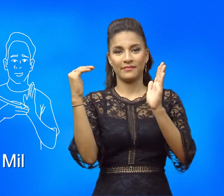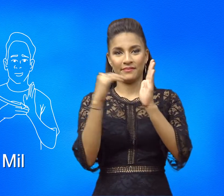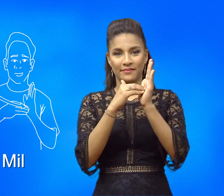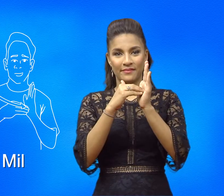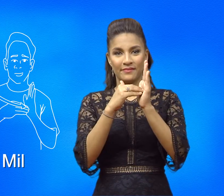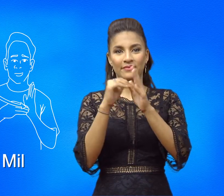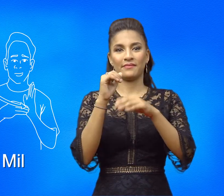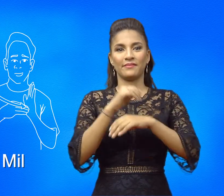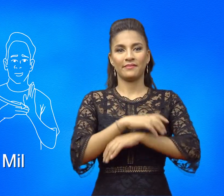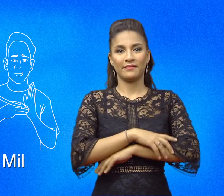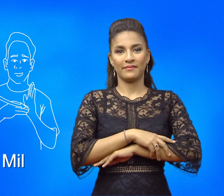milk